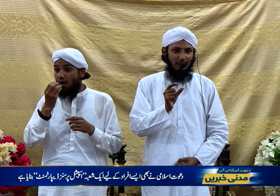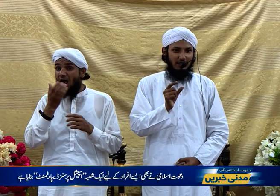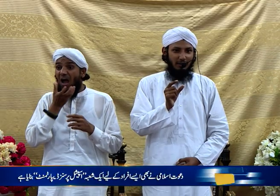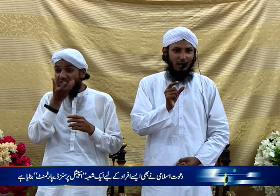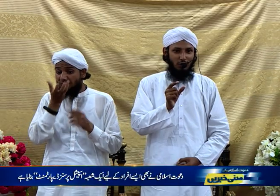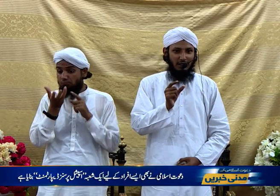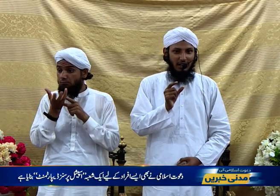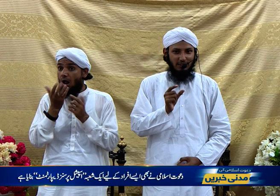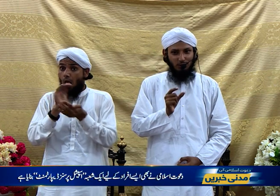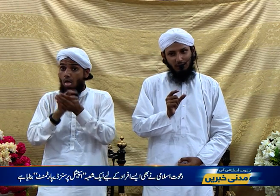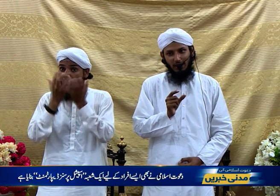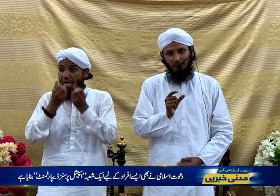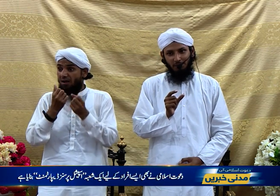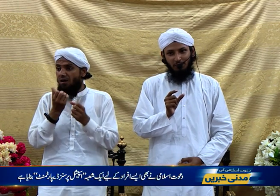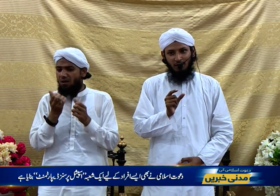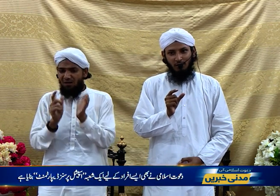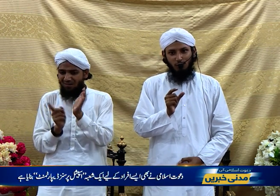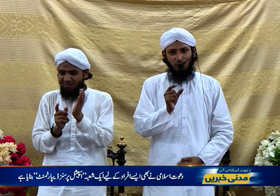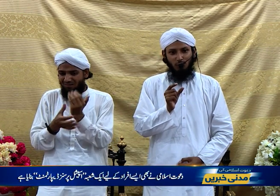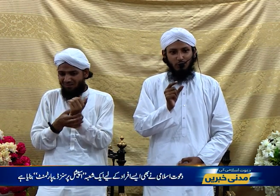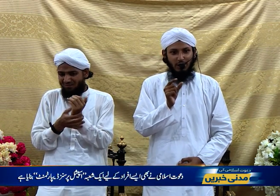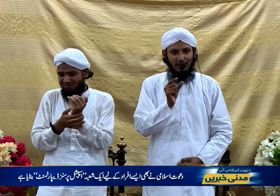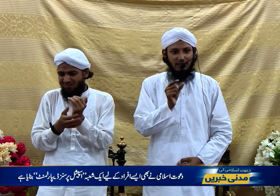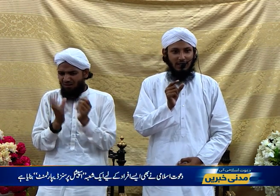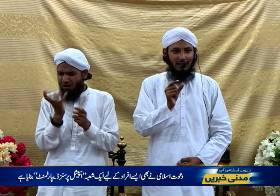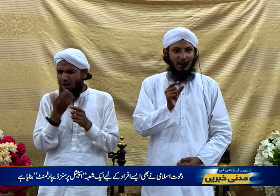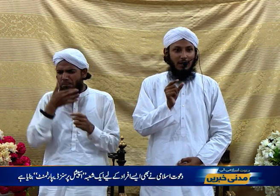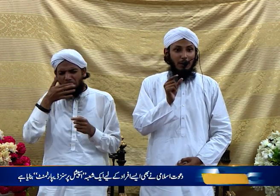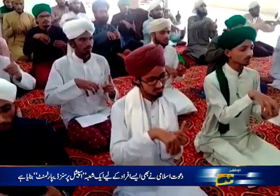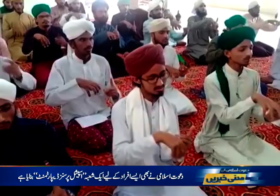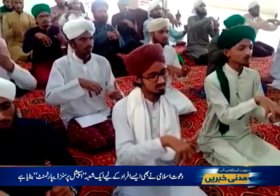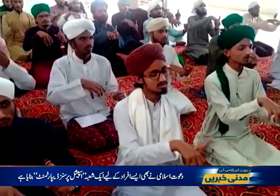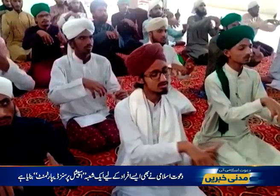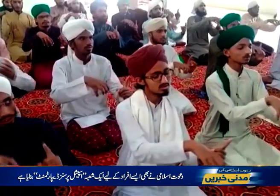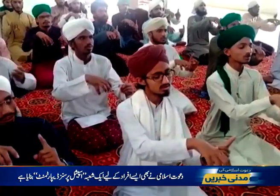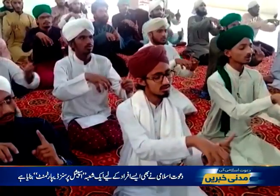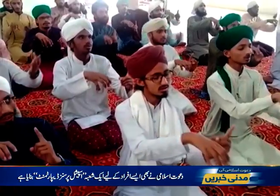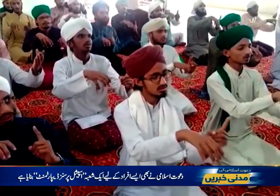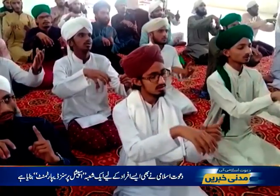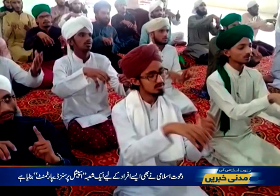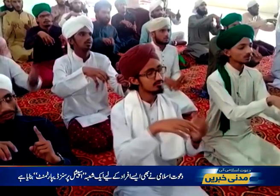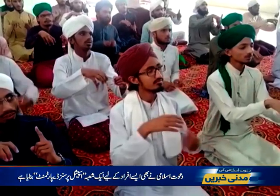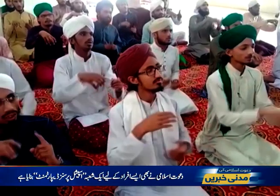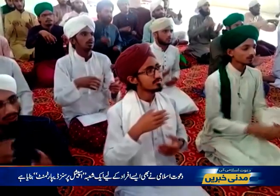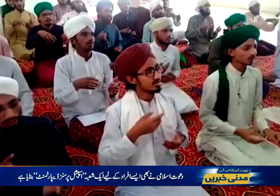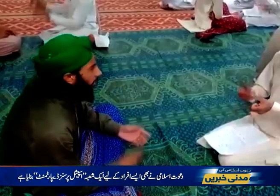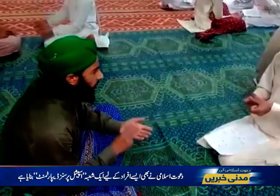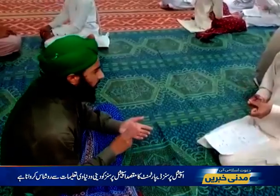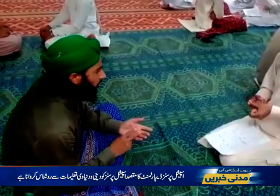باقاعدہ اسپیشل پرسنز ڈپارٹمنٹ بھی بنایا ہے جس کے ذریعے ایسے افراد کو معاشرے میں خاص مقام دلانے کے لیے دین و دنیا کی تعلیمات سے روشناس کروایا جا